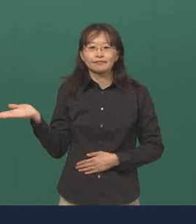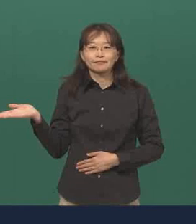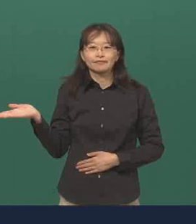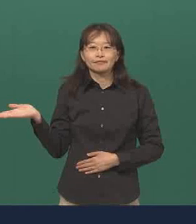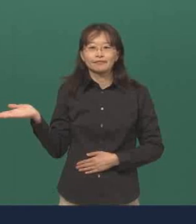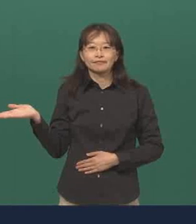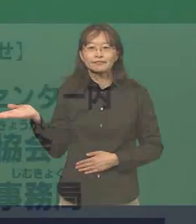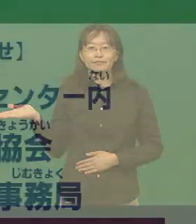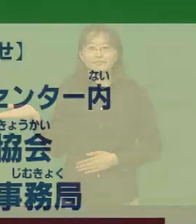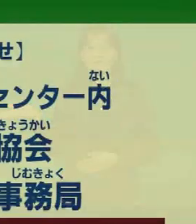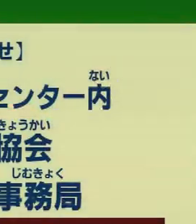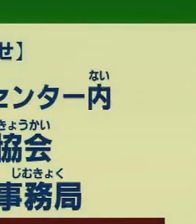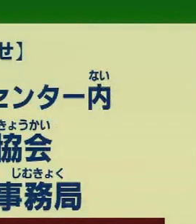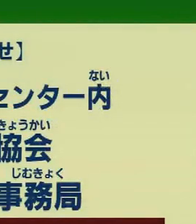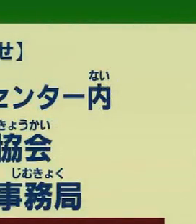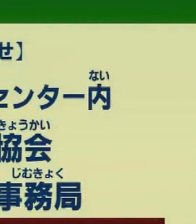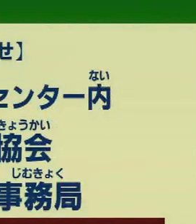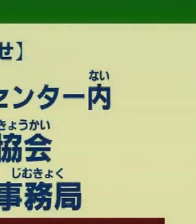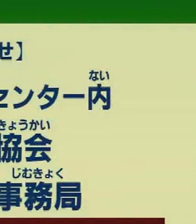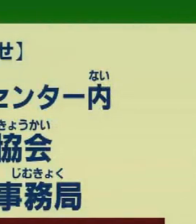で。